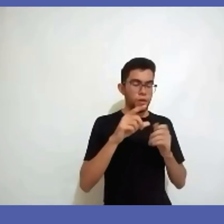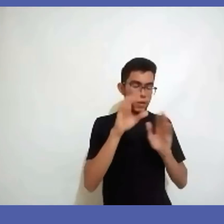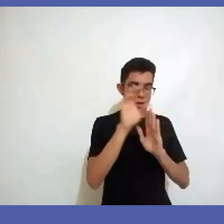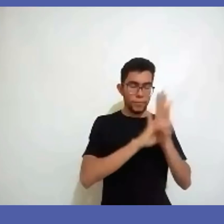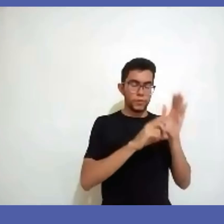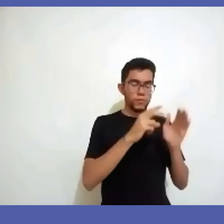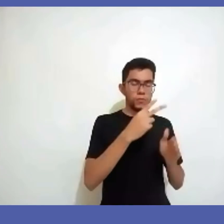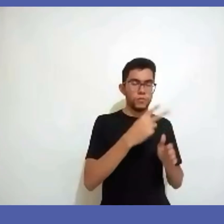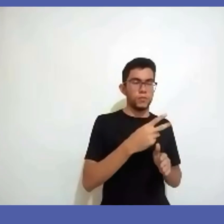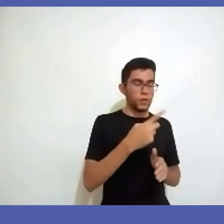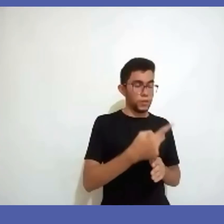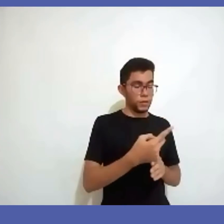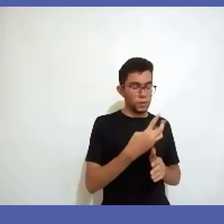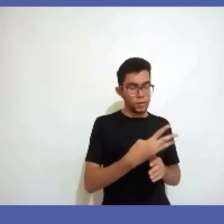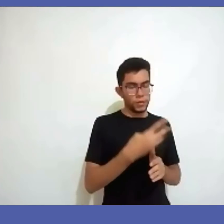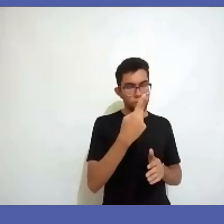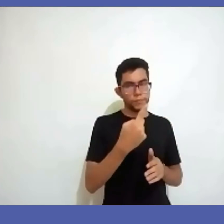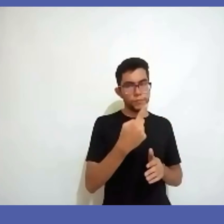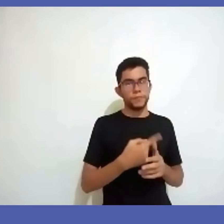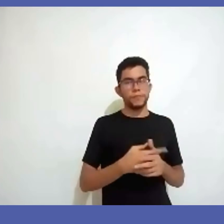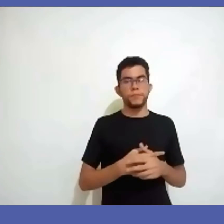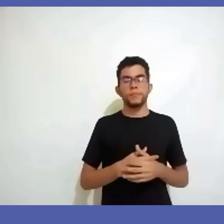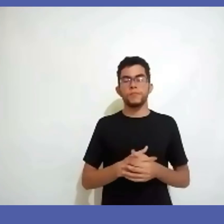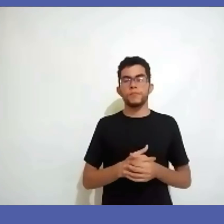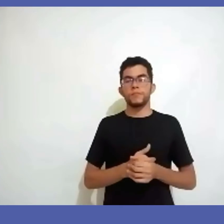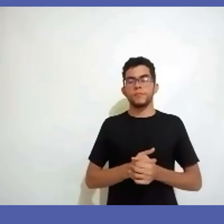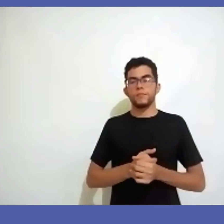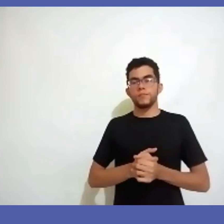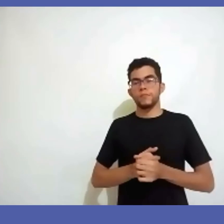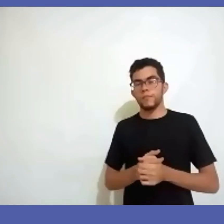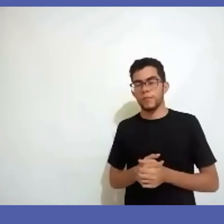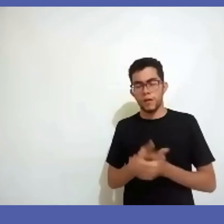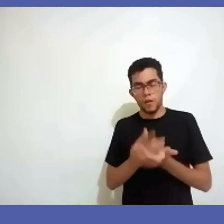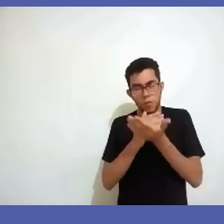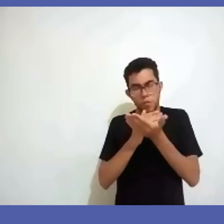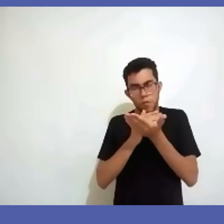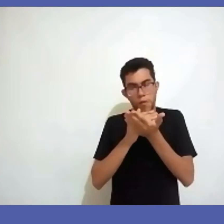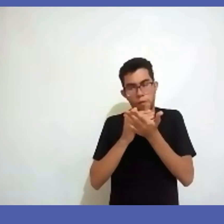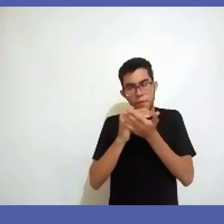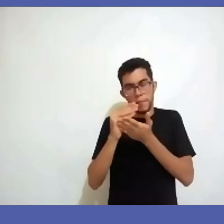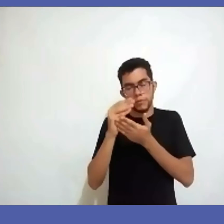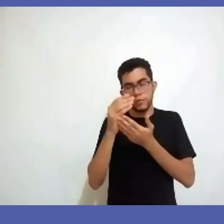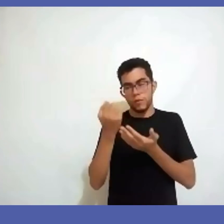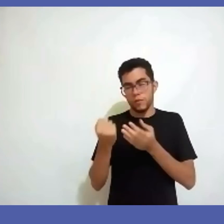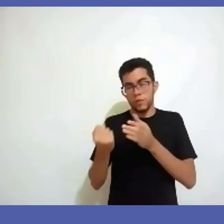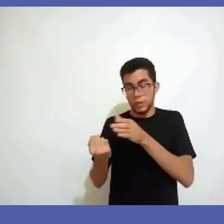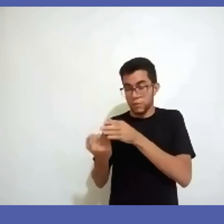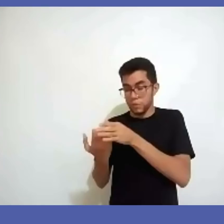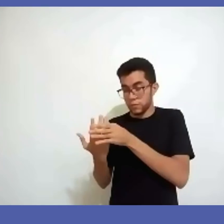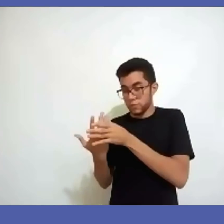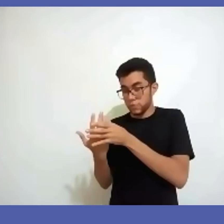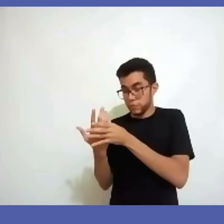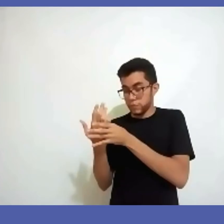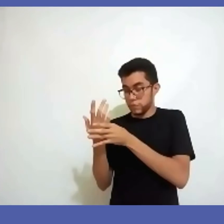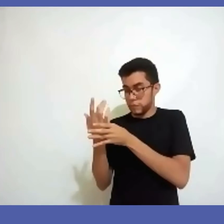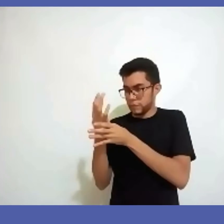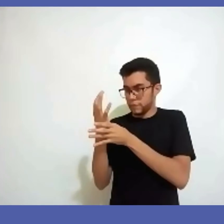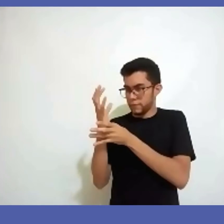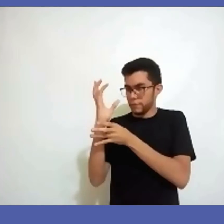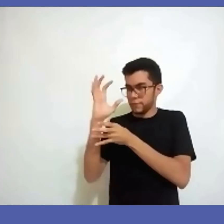Quando começam a brotar, vendo-os, sabeis por vós mesmos que o verão está